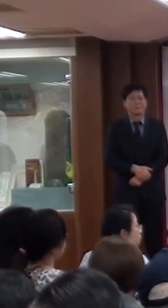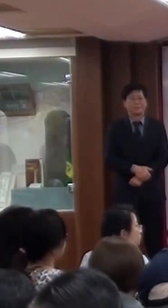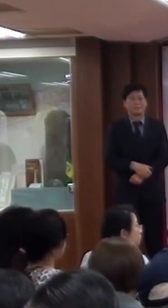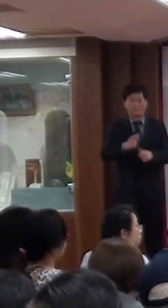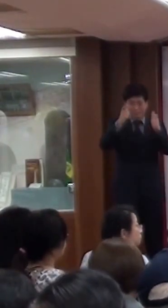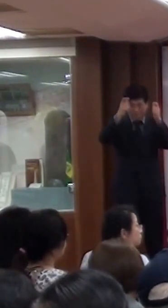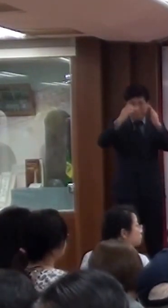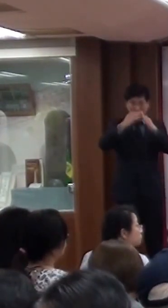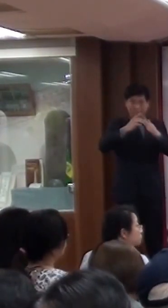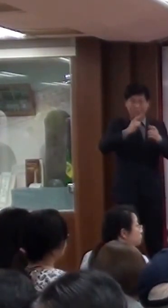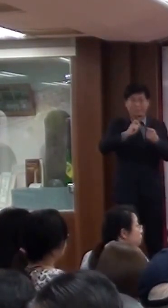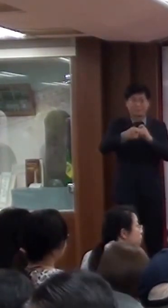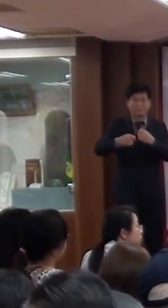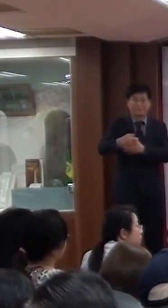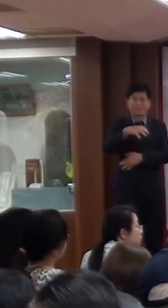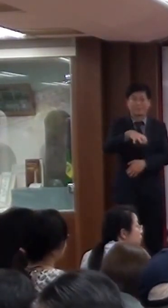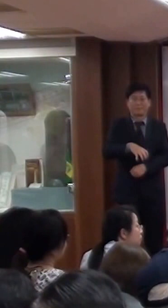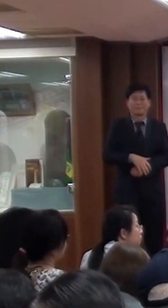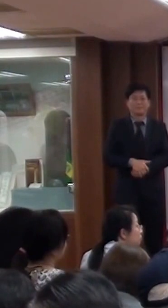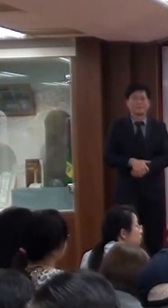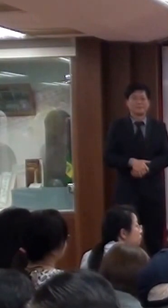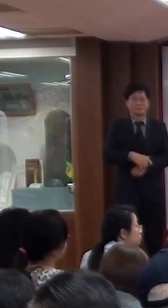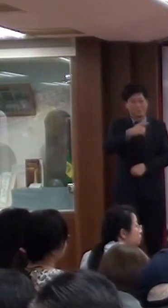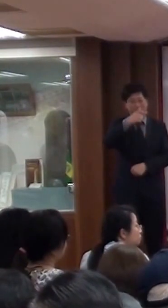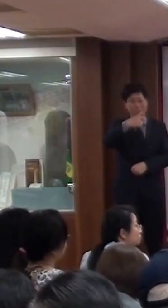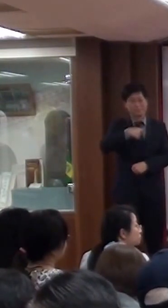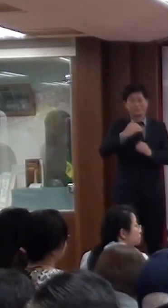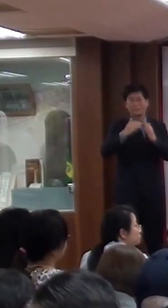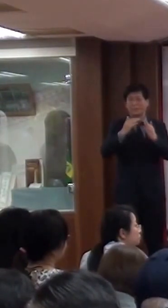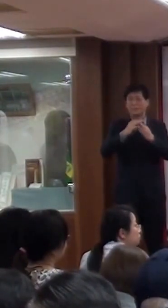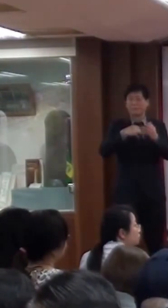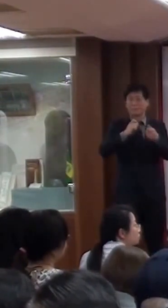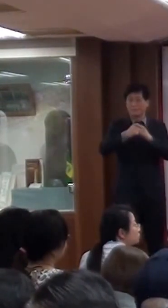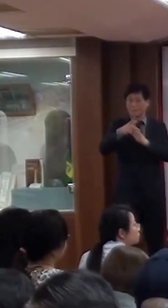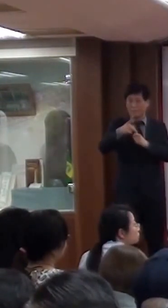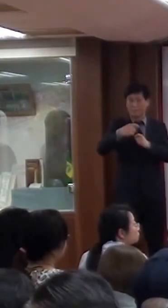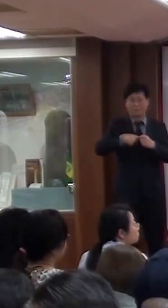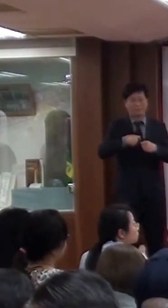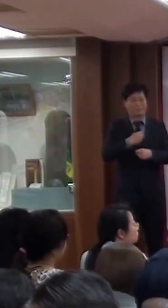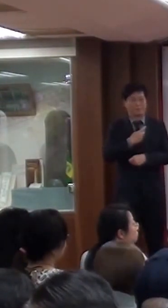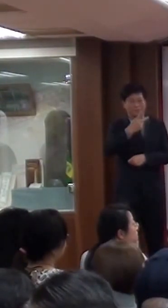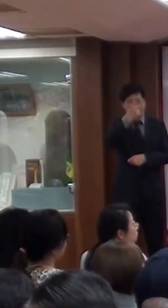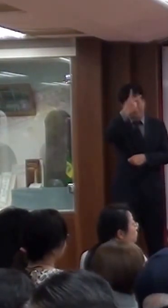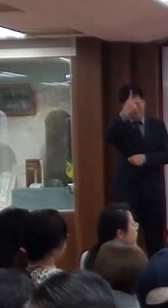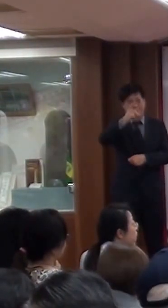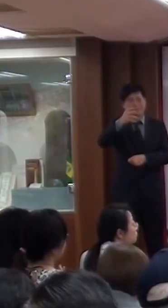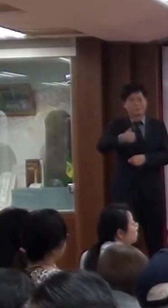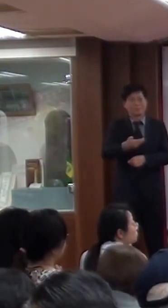高雄市税捐稽征处房屋税科曾子林科长。